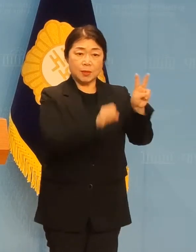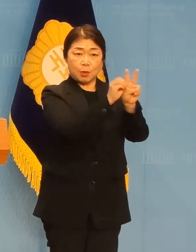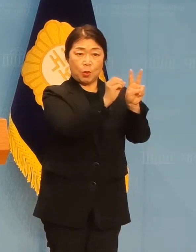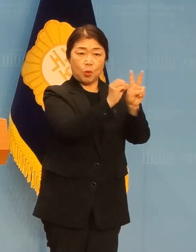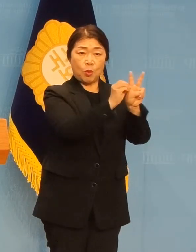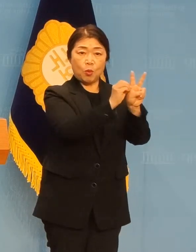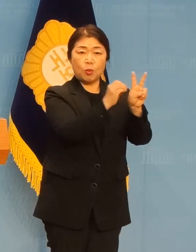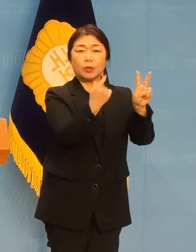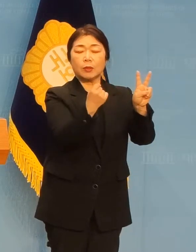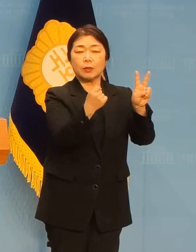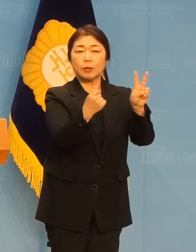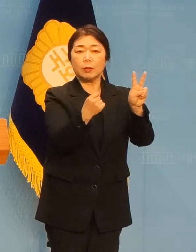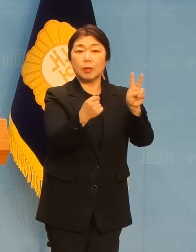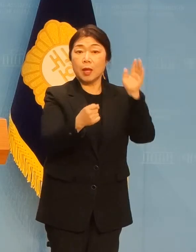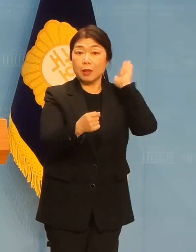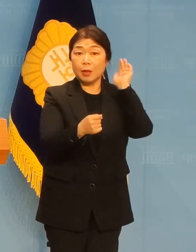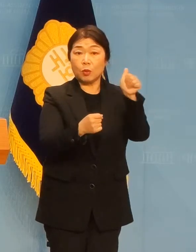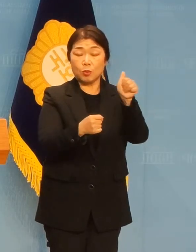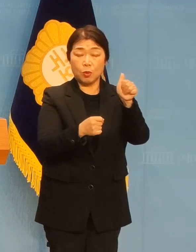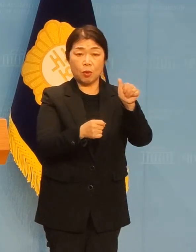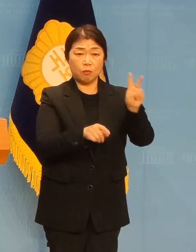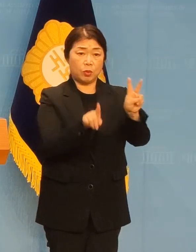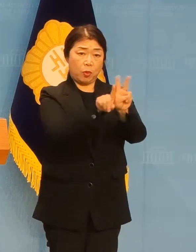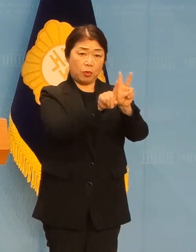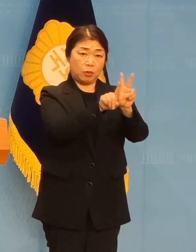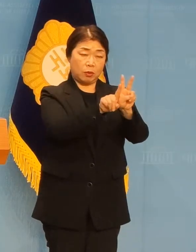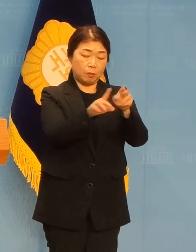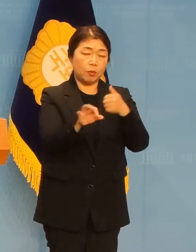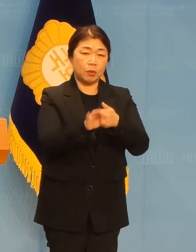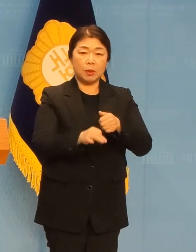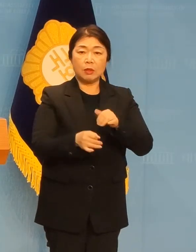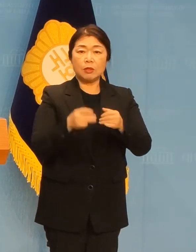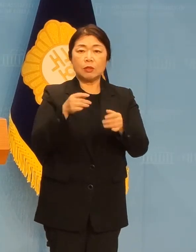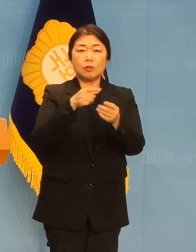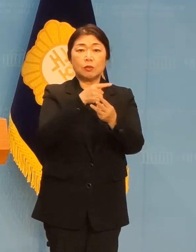의혹들이 하나둘씩 진실로 밝혀지고 있습니다.